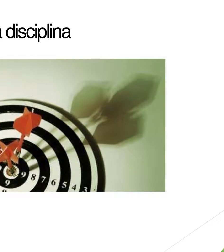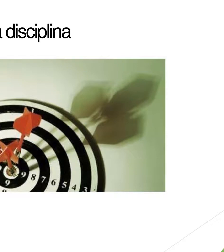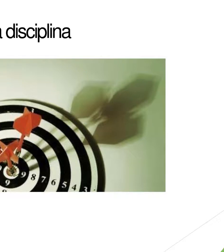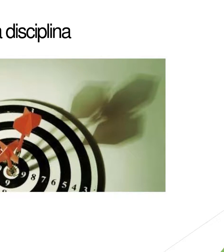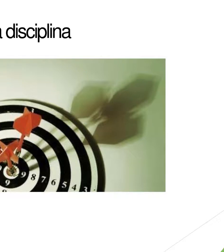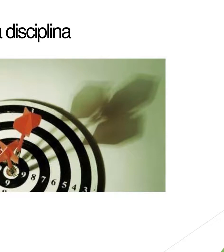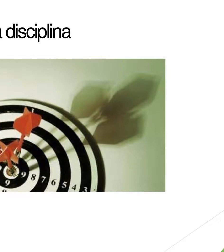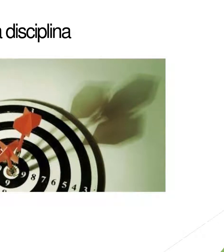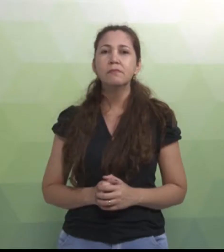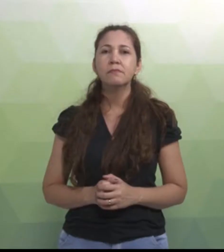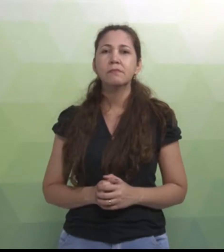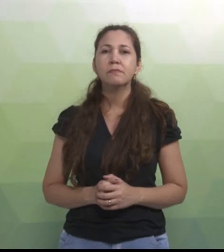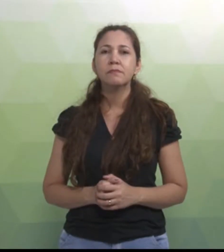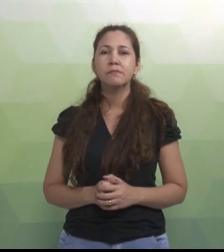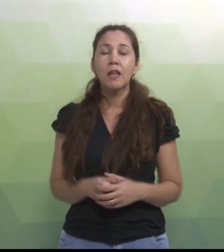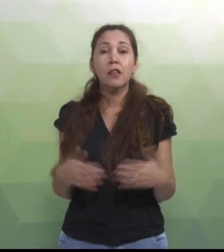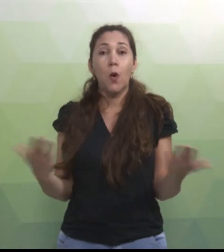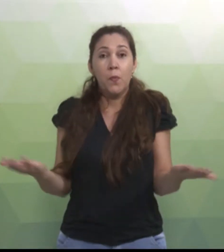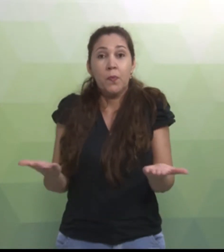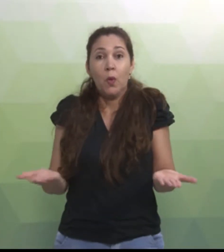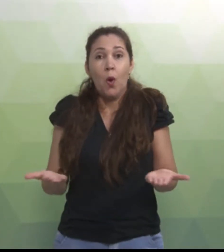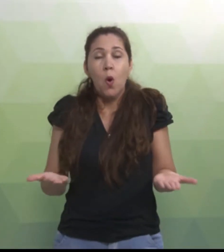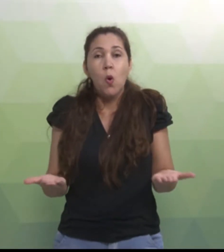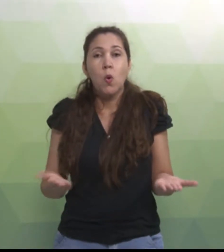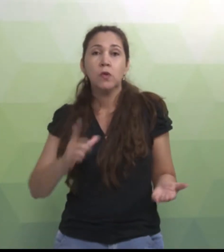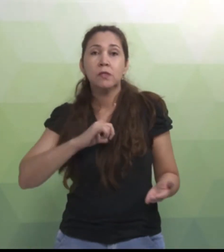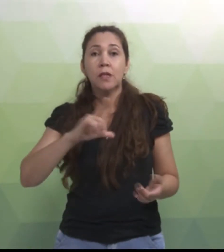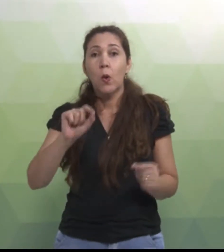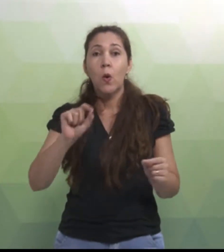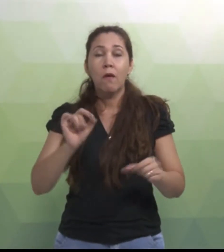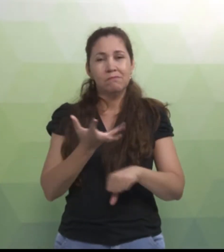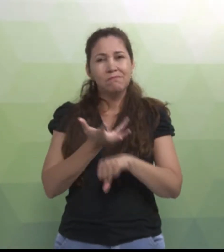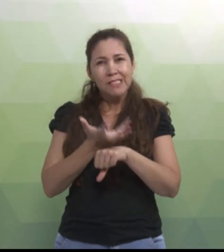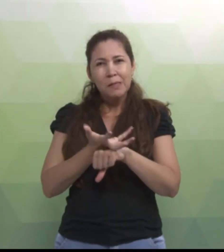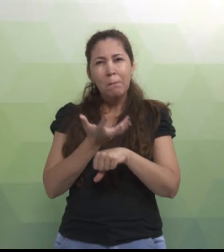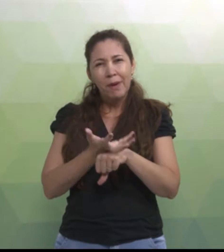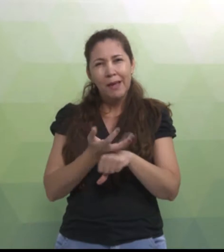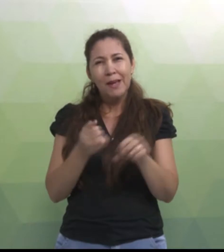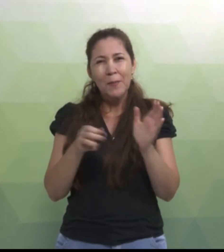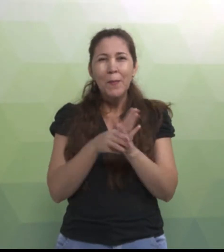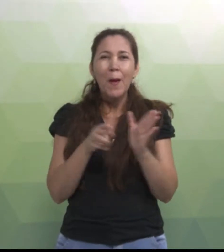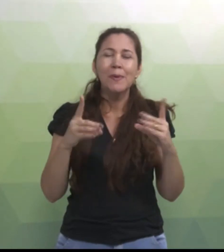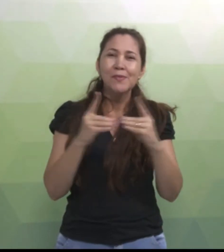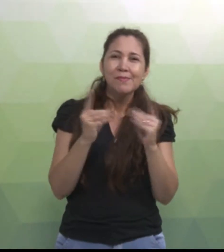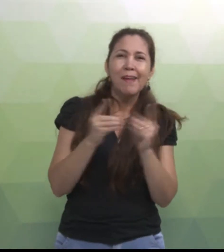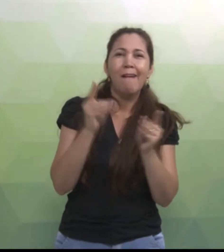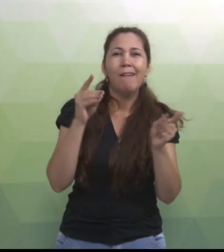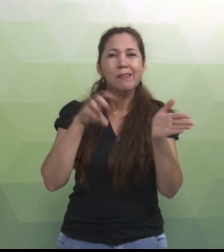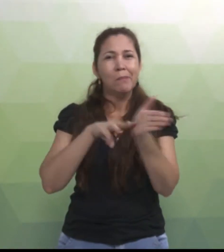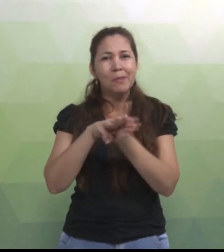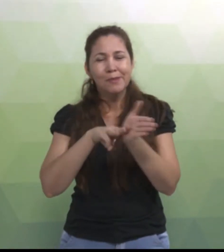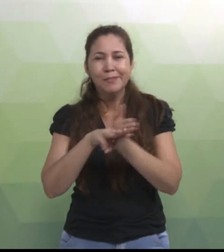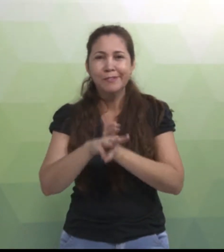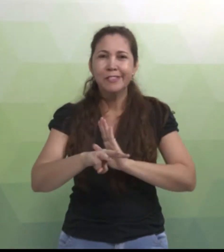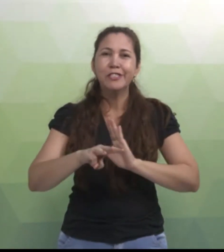Então, agora, nessa disciplina, Metodologia Didática do Ensino da Libras como L1,